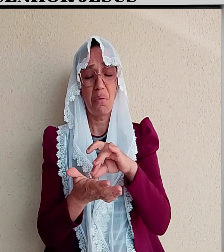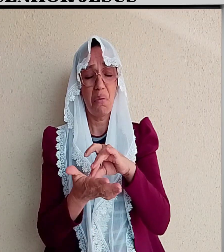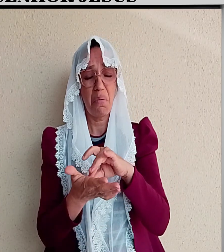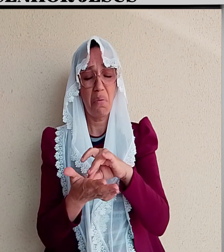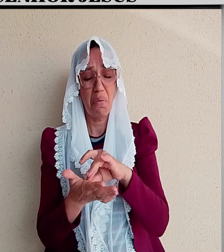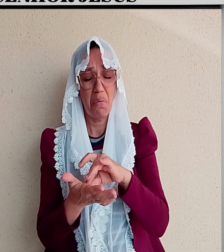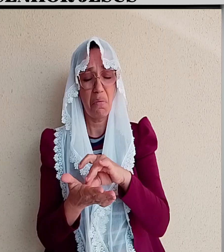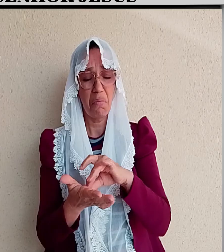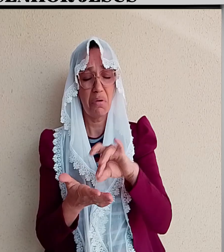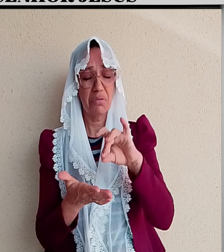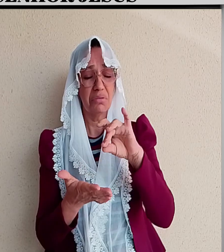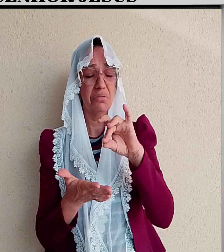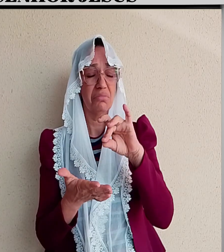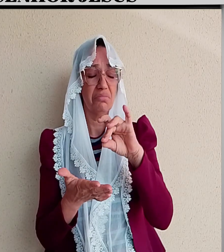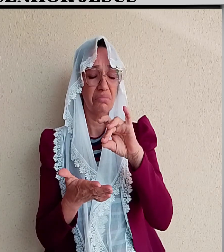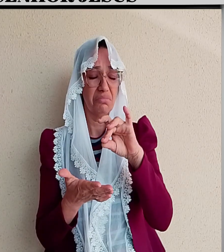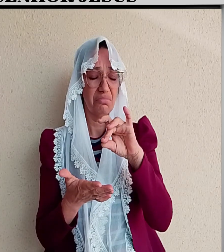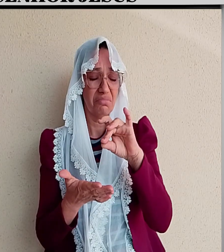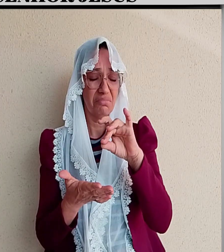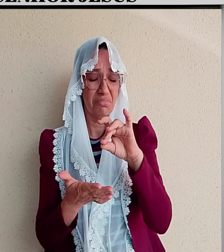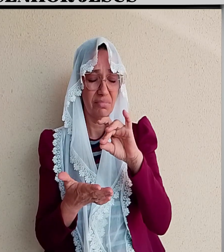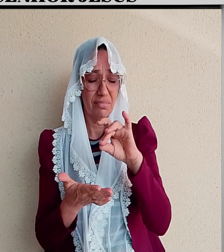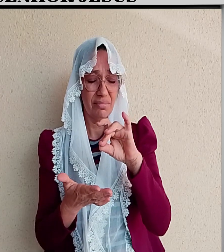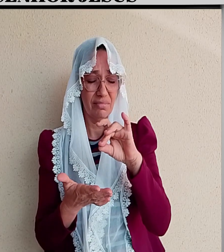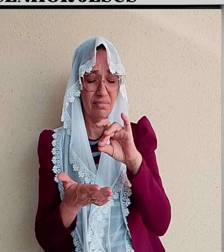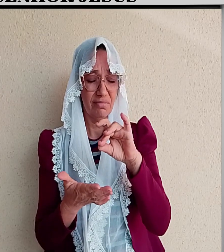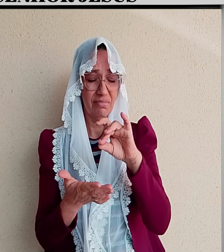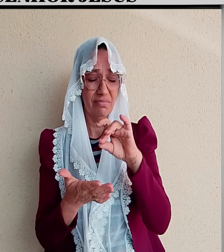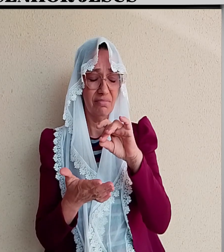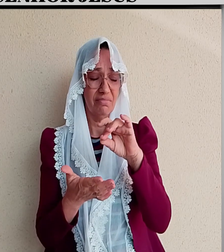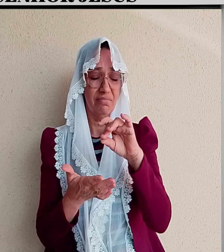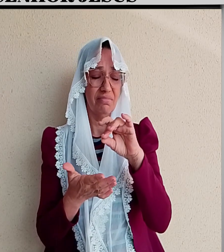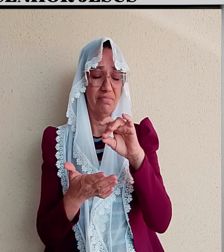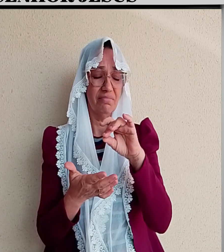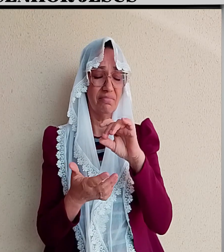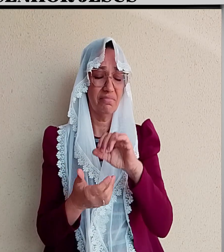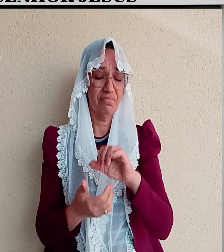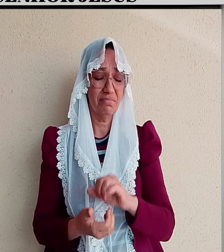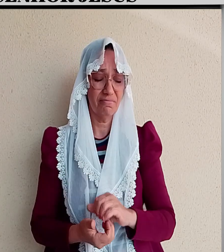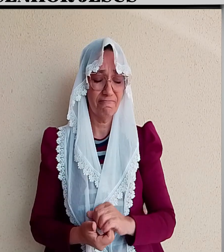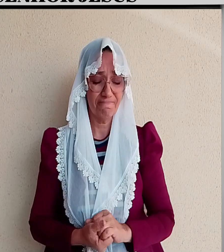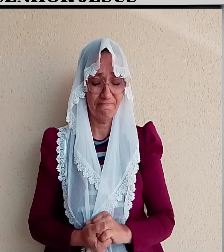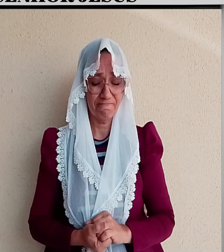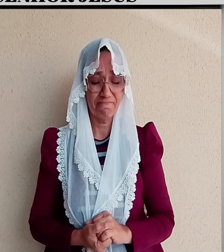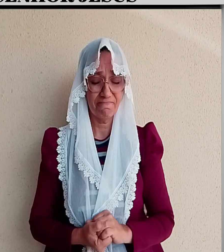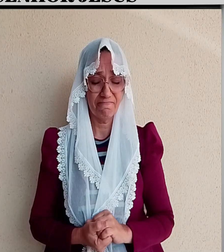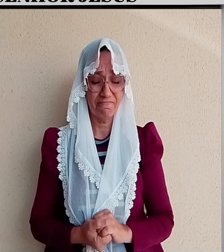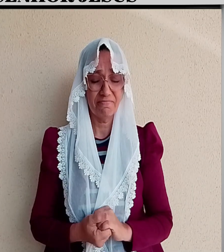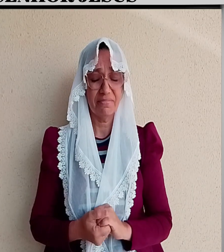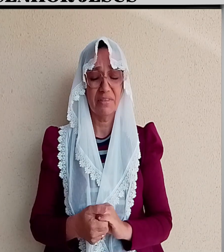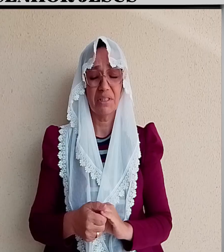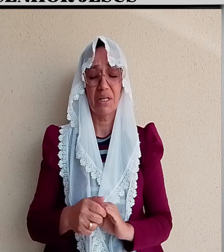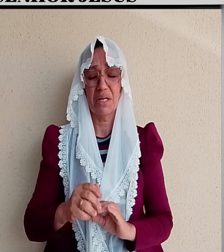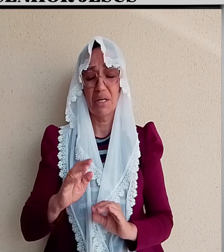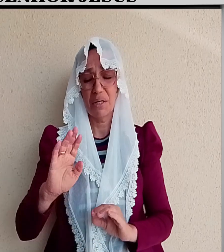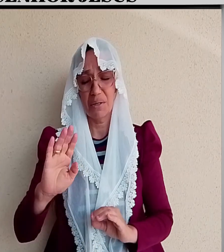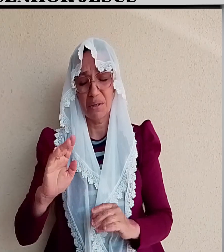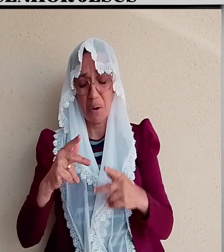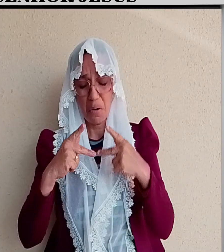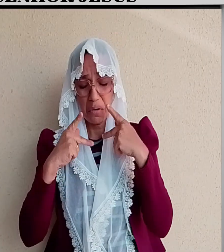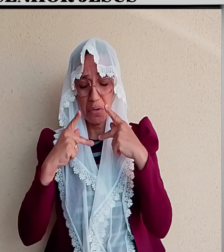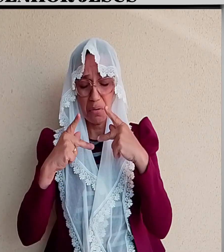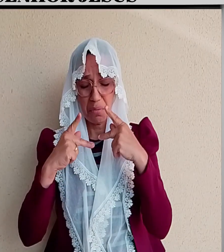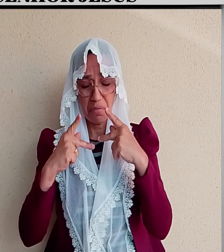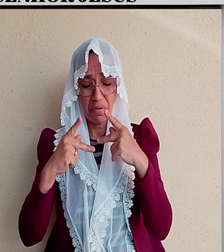seus, aleluia, não aqueles que te pertencem, mas aqueles que pertencem a esses que são maus, aleluia. Nós te agradecemos por